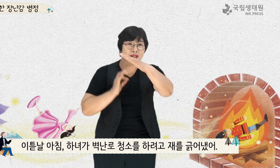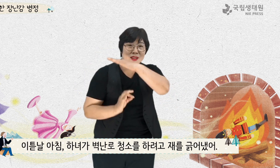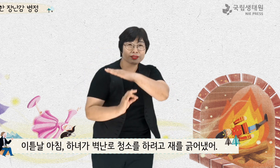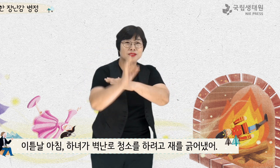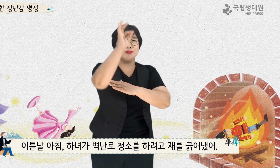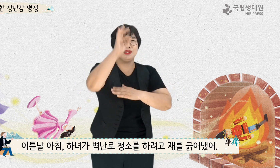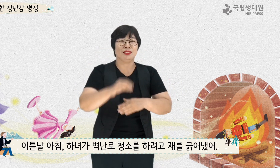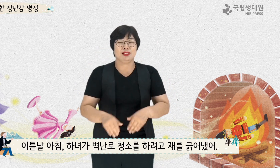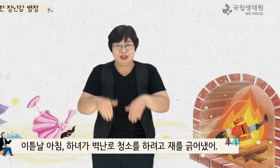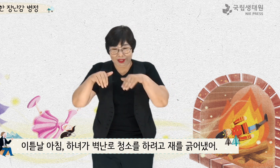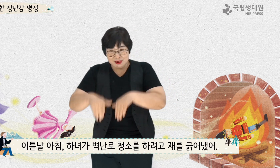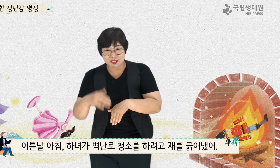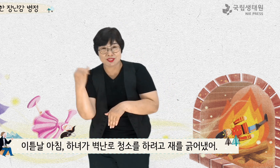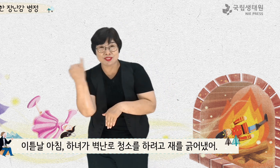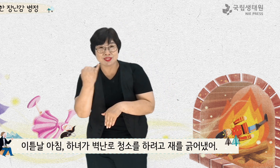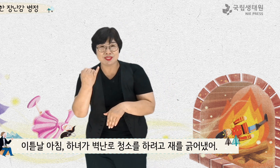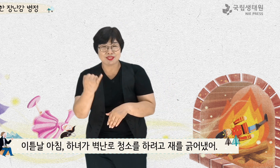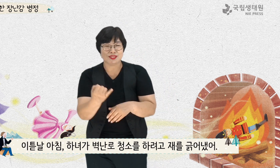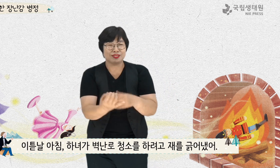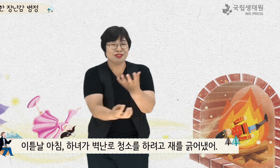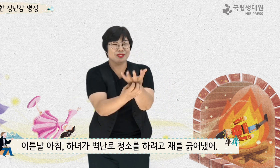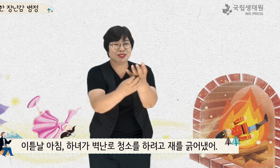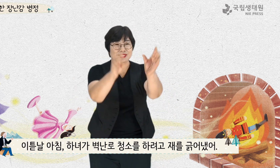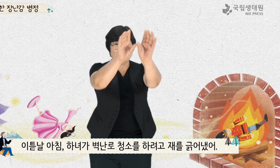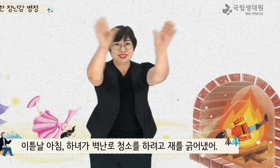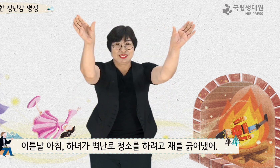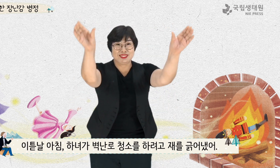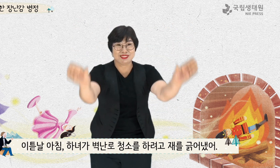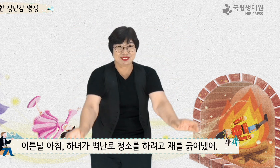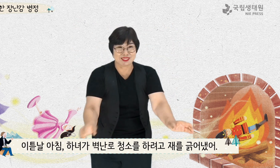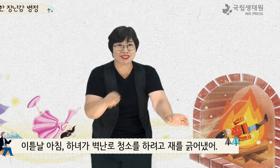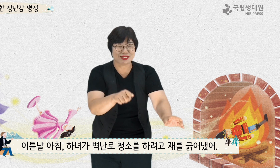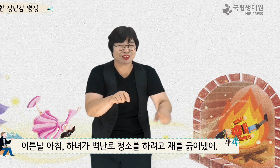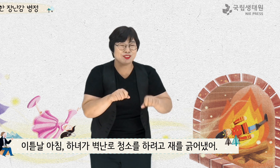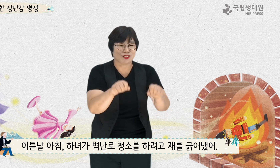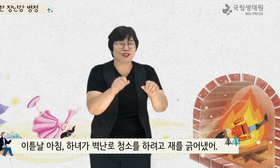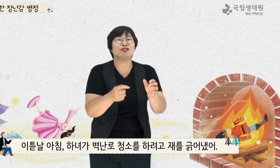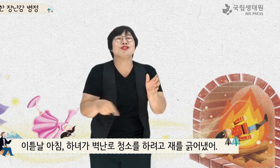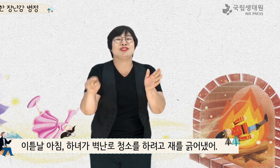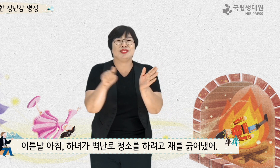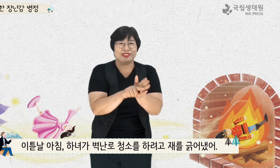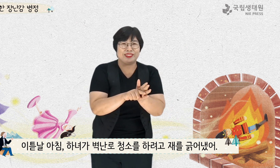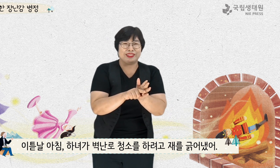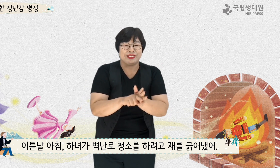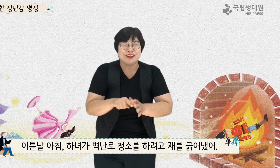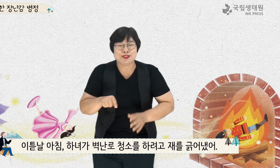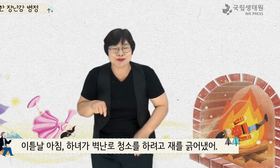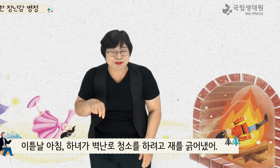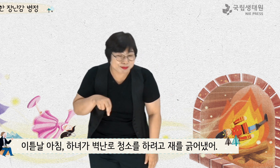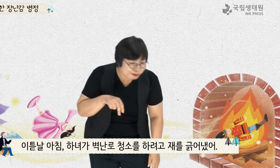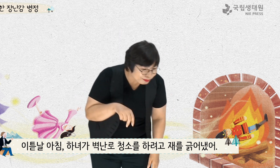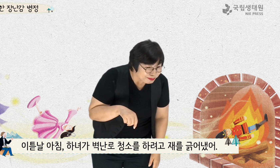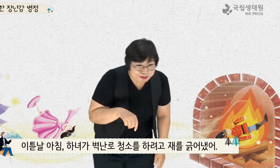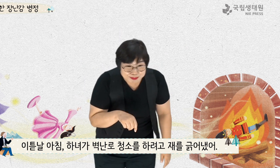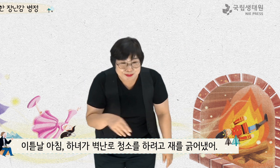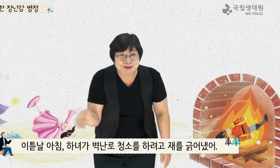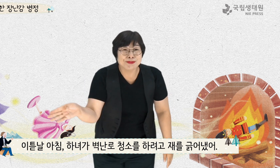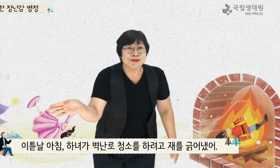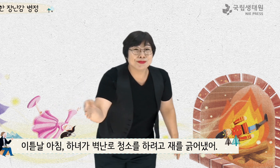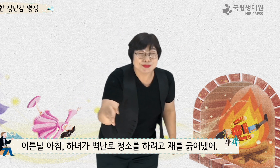이튿날 아침, 하녀가 벽난로 청소를 하려고 재를 긁어냈어.